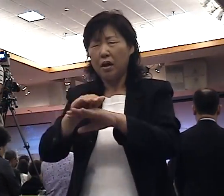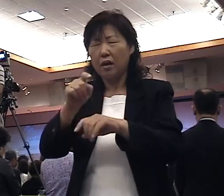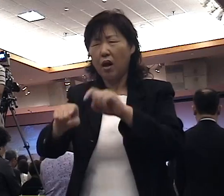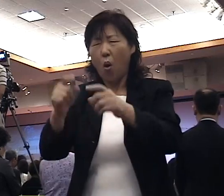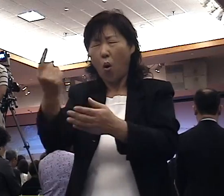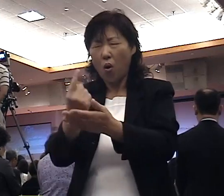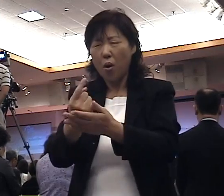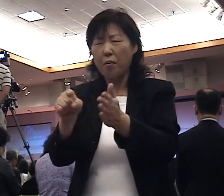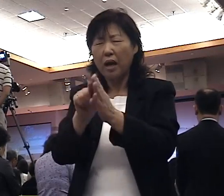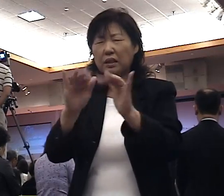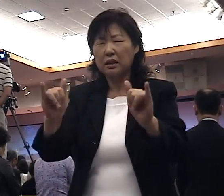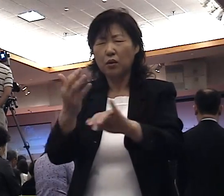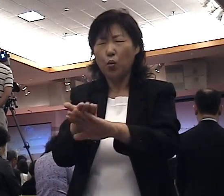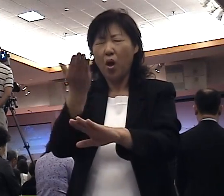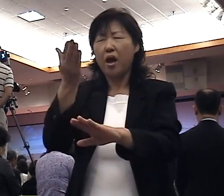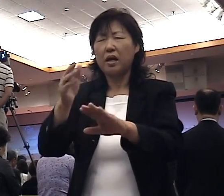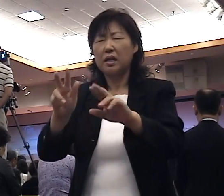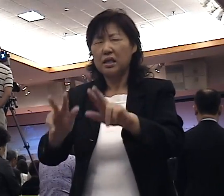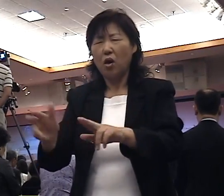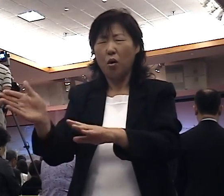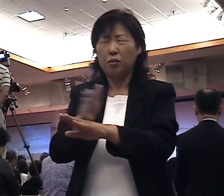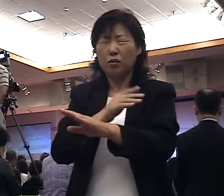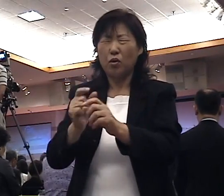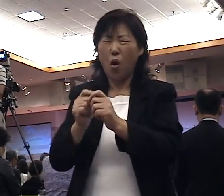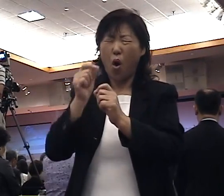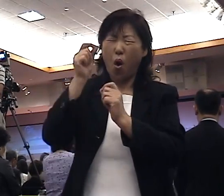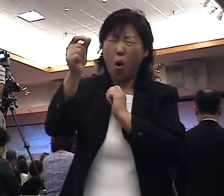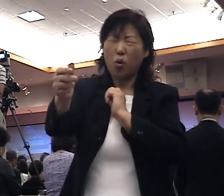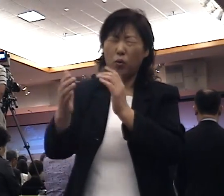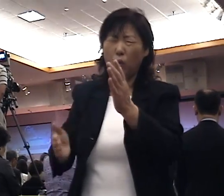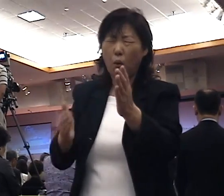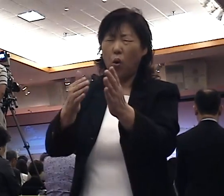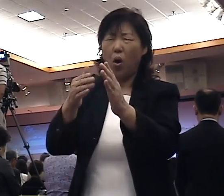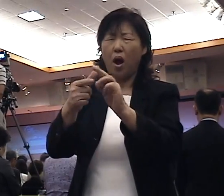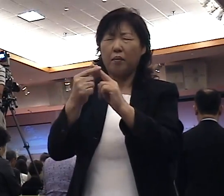주의 백성들 위해 이제로부터 영원토록 함께하여